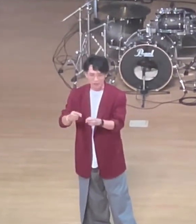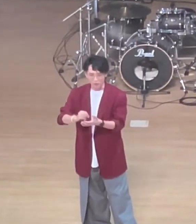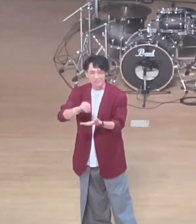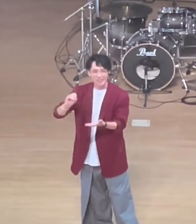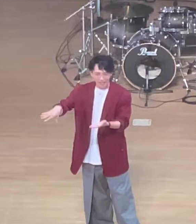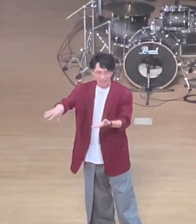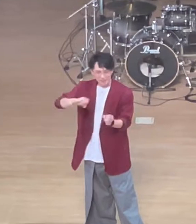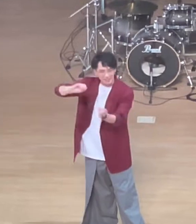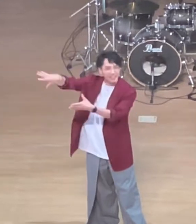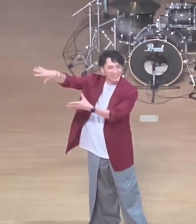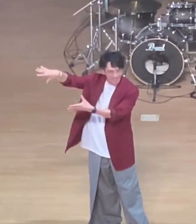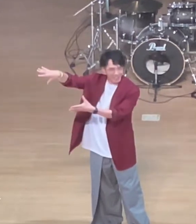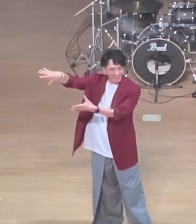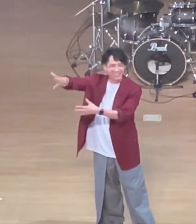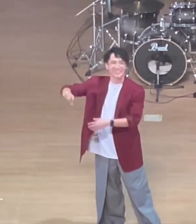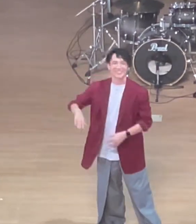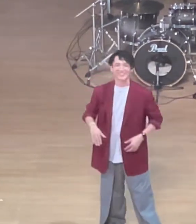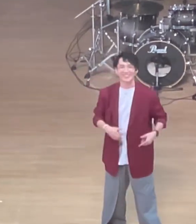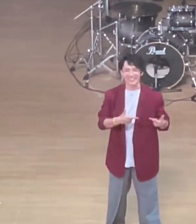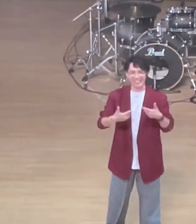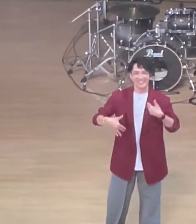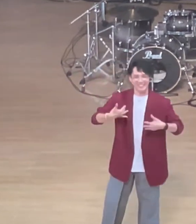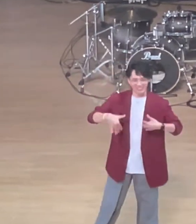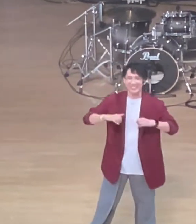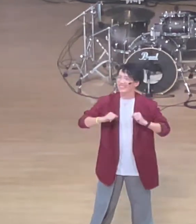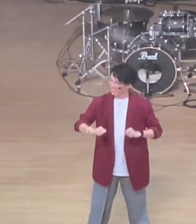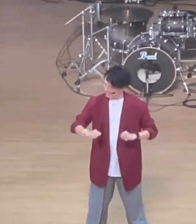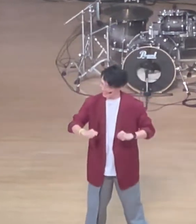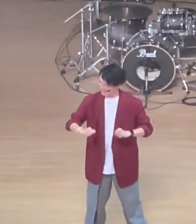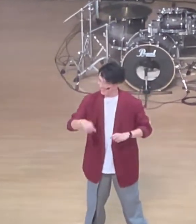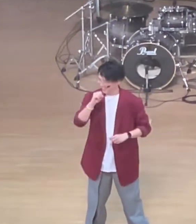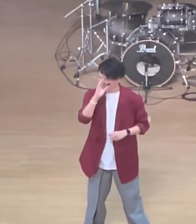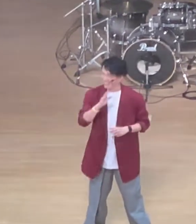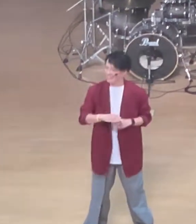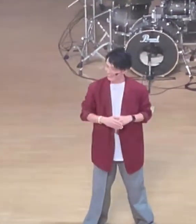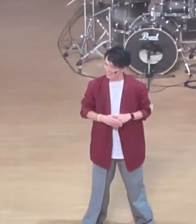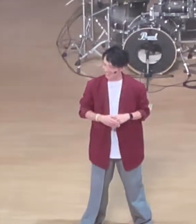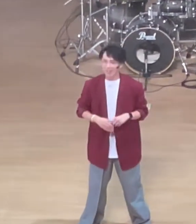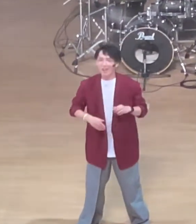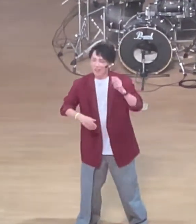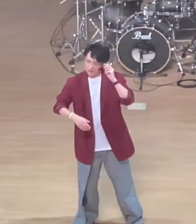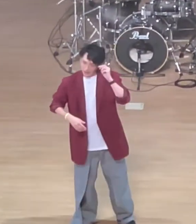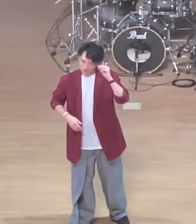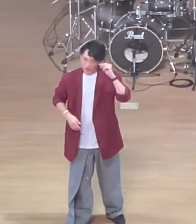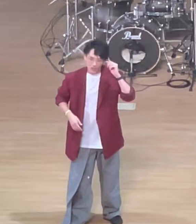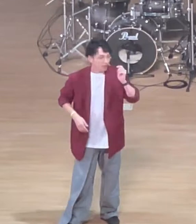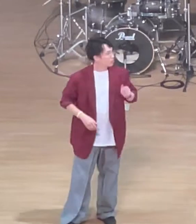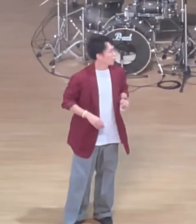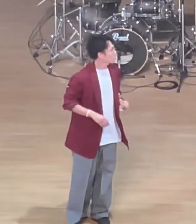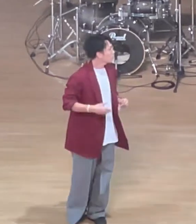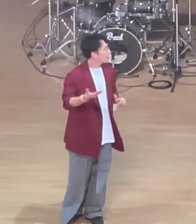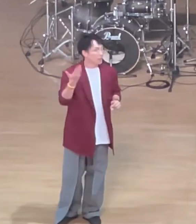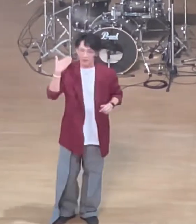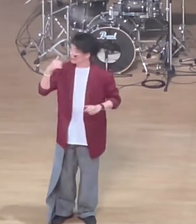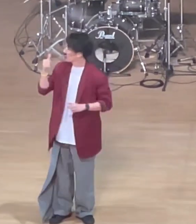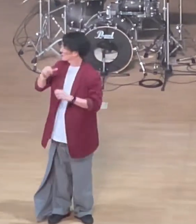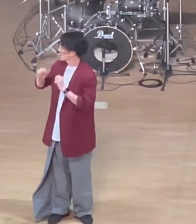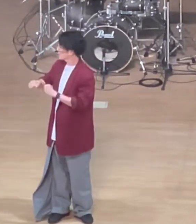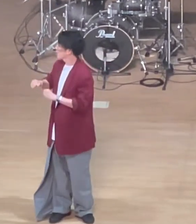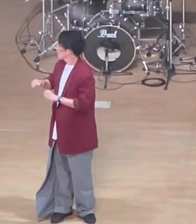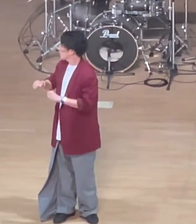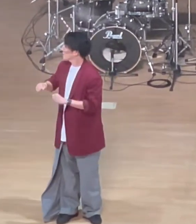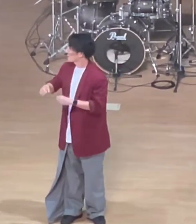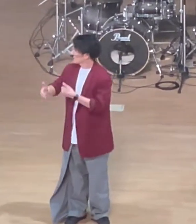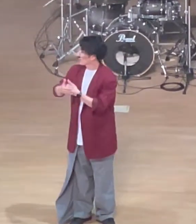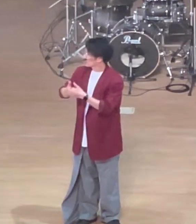う壊しても捨ててください。ゆっくり楽しくやっていきましょう。よろしくお願いします。はい、始める前に紹介